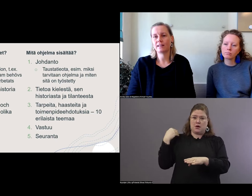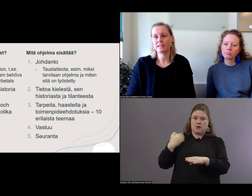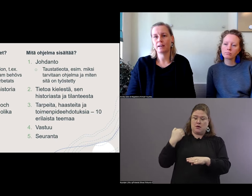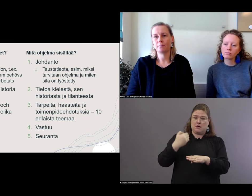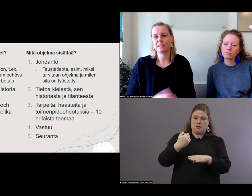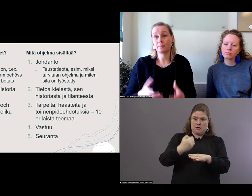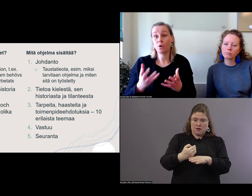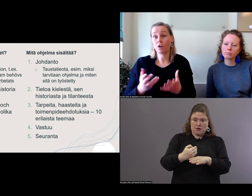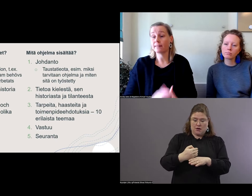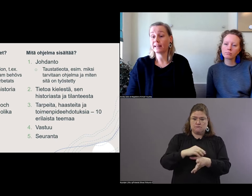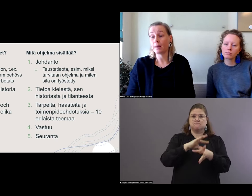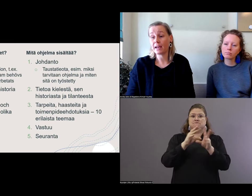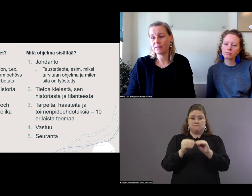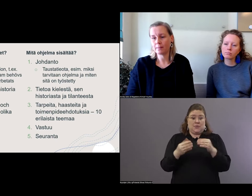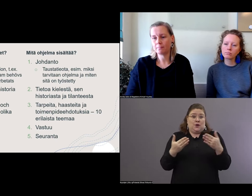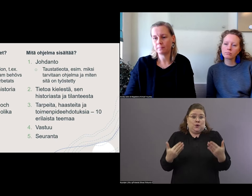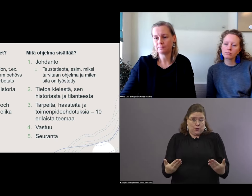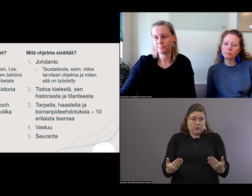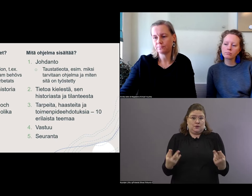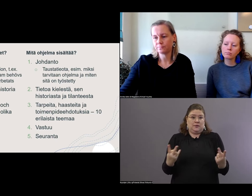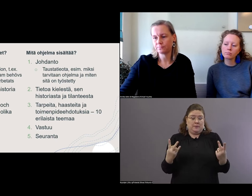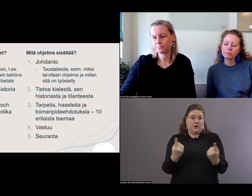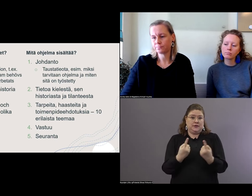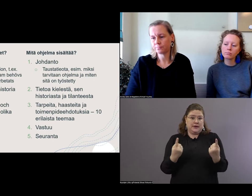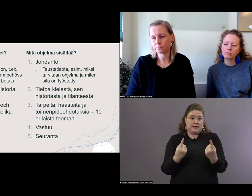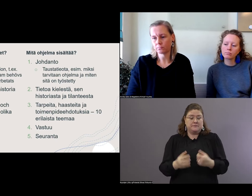siihen tilanteeseen, missä me ollaan tänä päivänä.